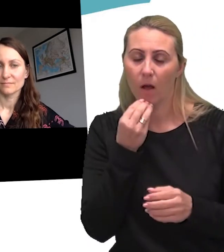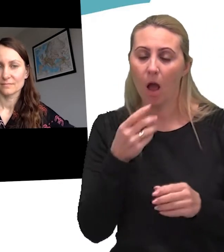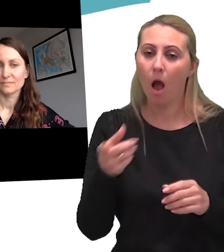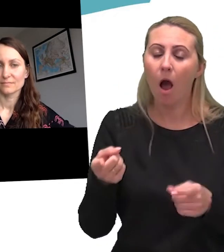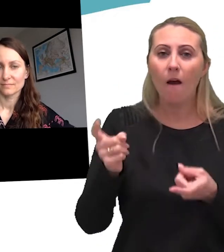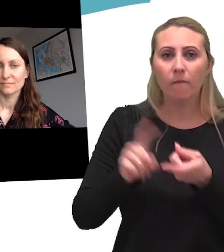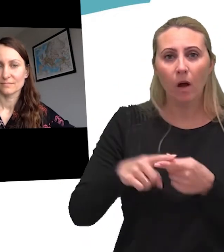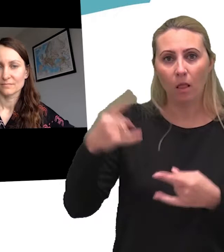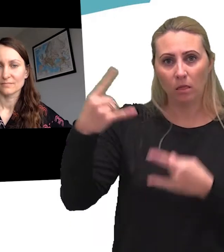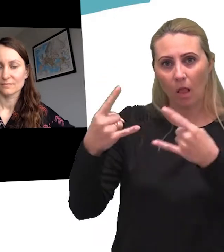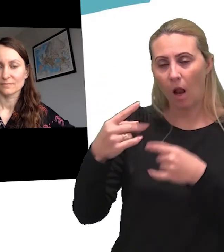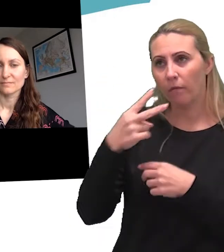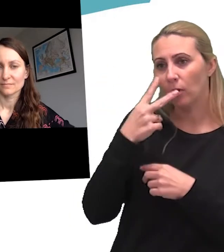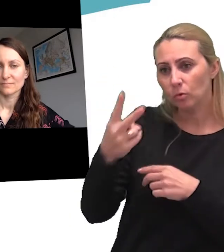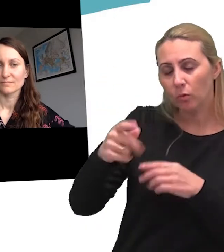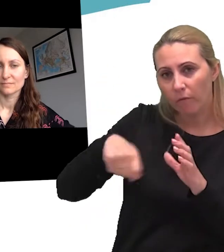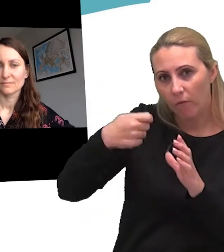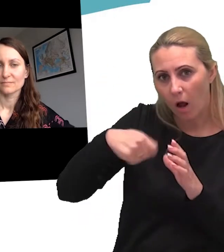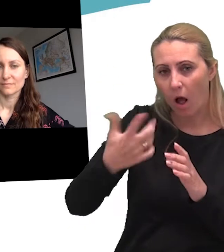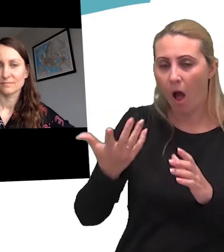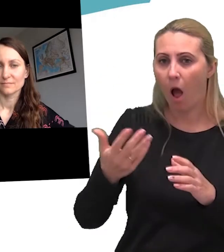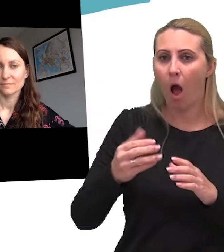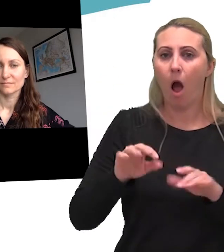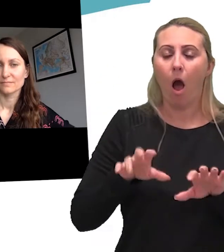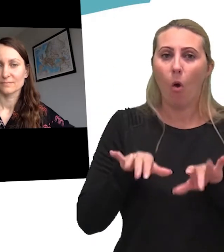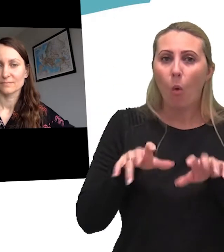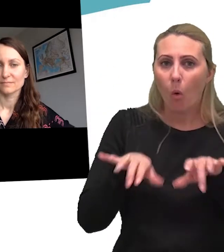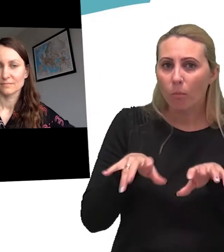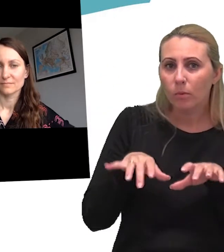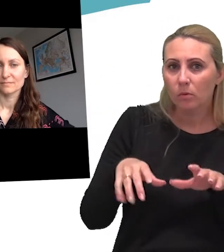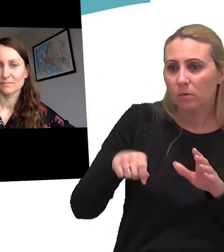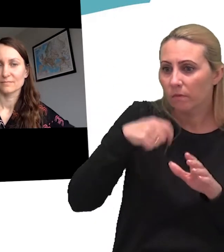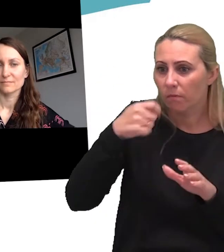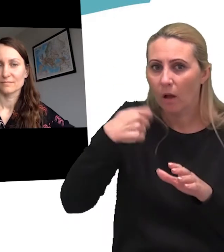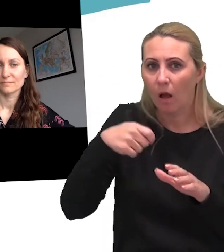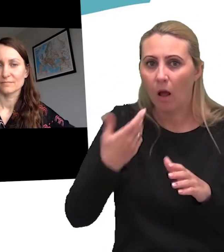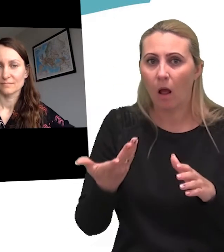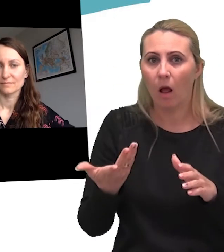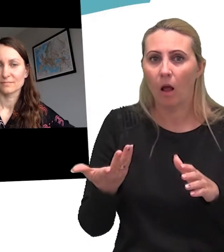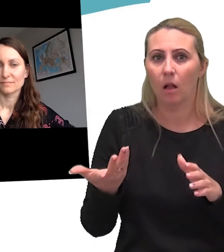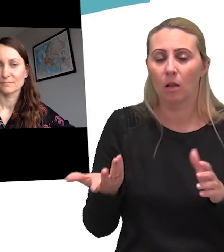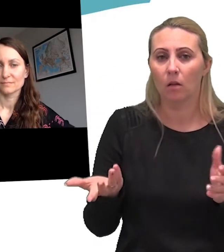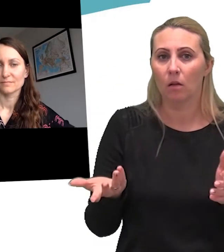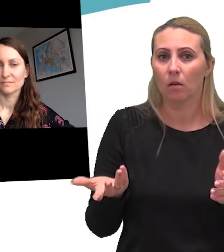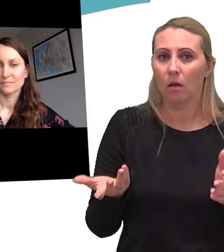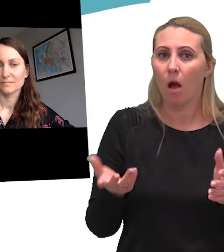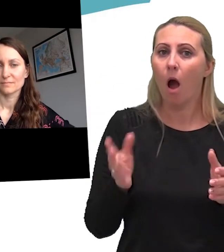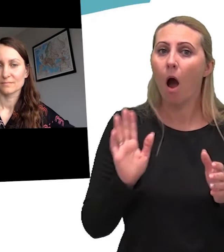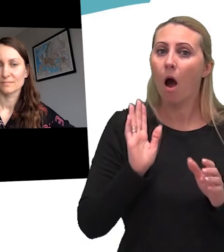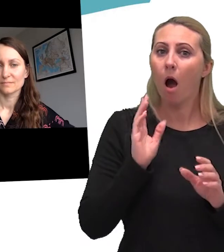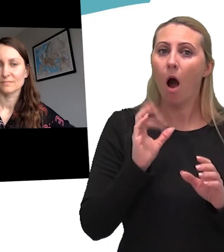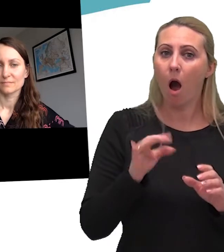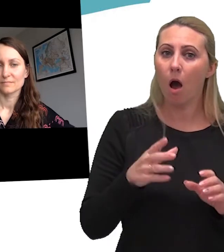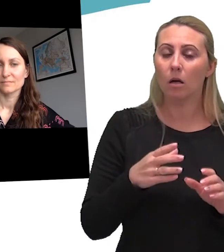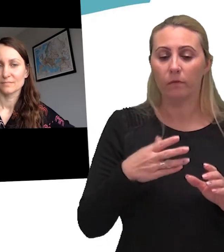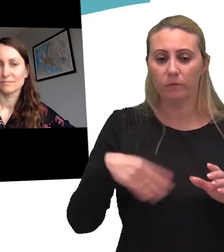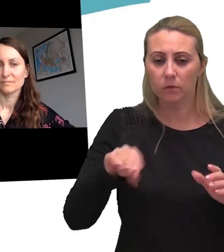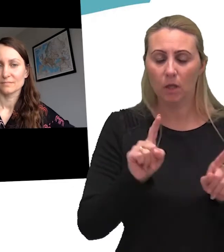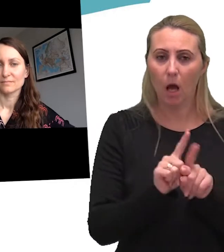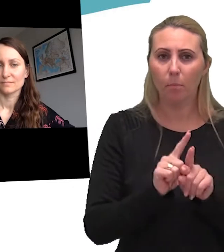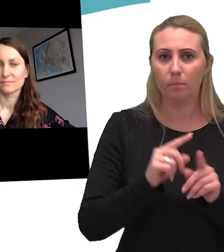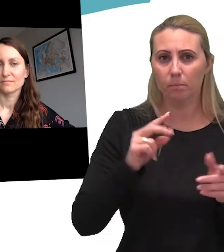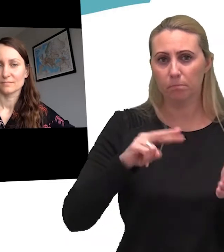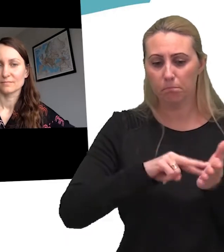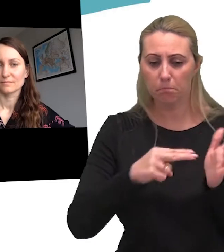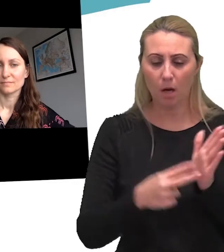prie televizoriaus, prie planšečių, kad ir fone veikia televizorius, ar jūs koncentruojatės